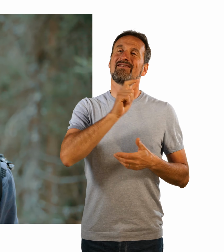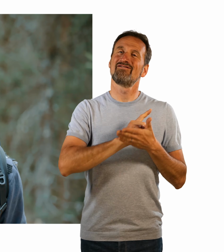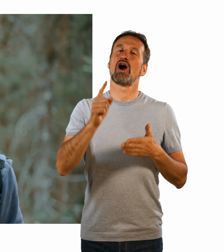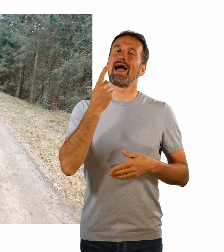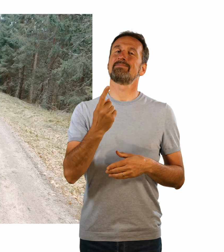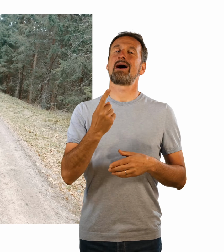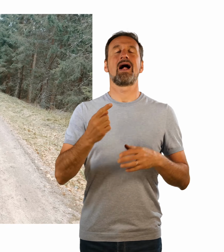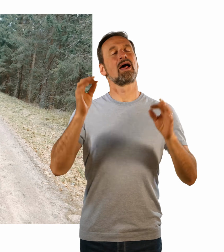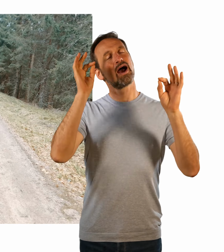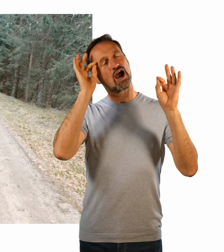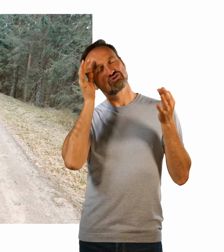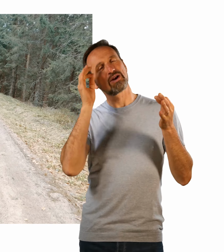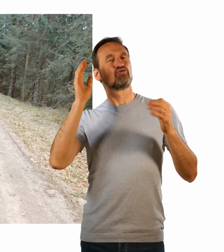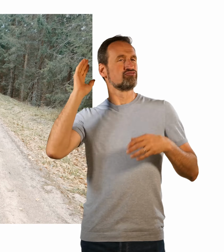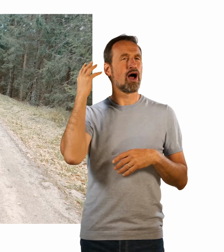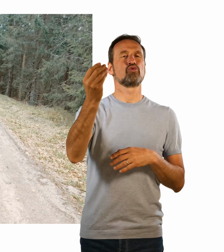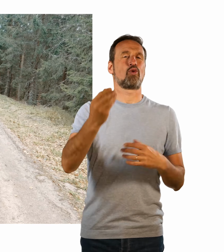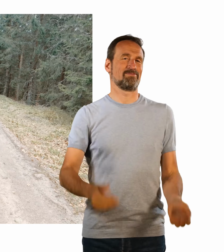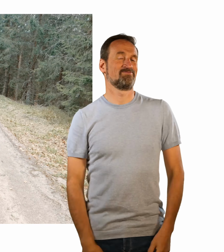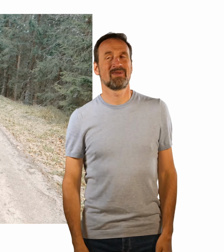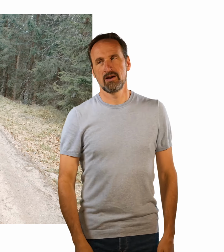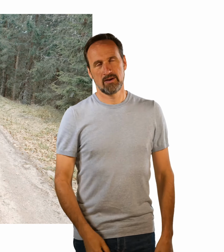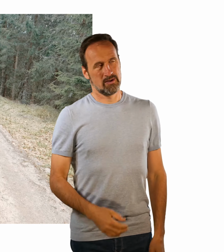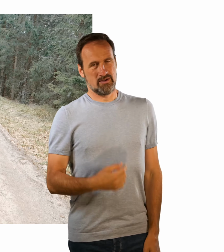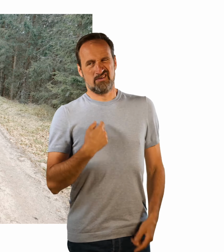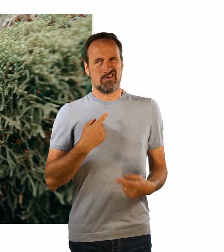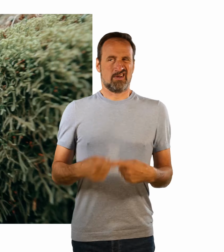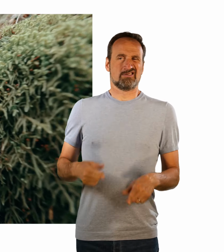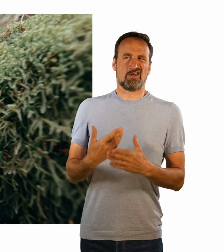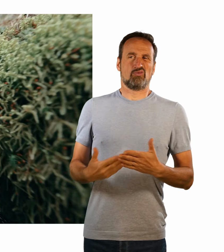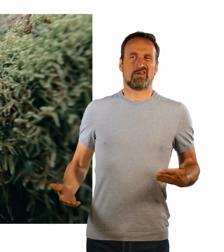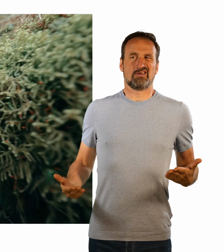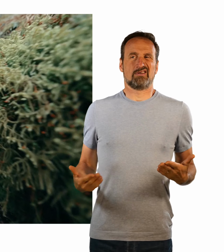Andere Argumente. Warmes, kuscheliges Bett. Heizung. Dusche.